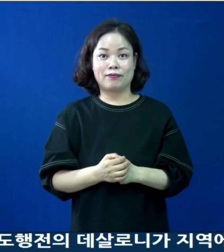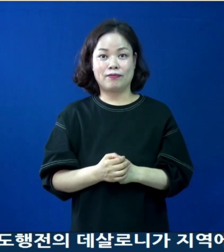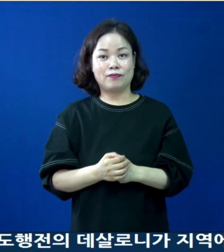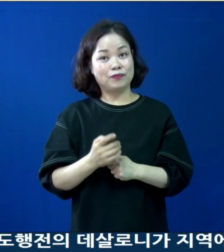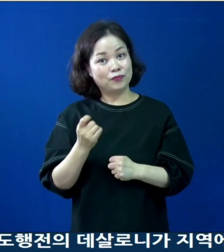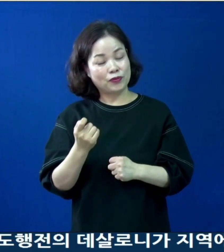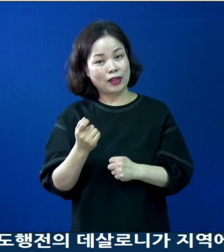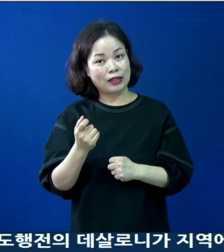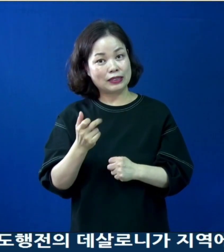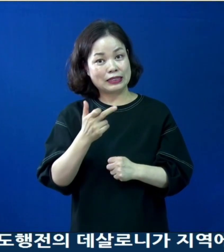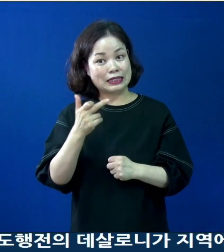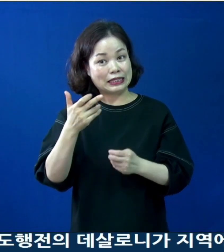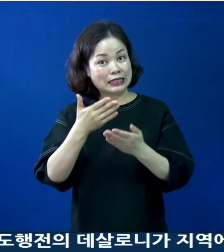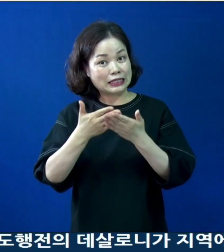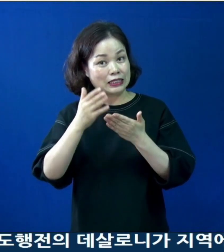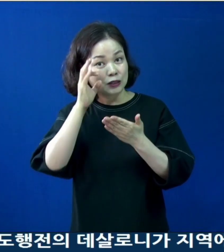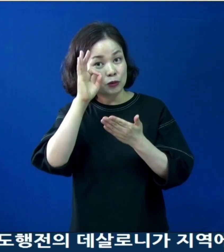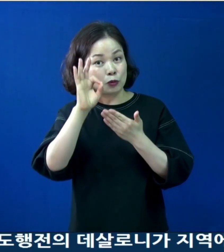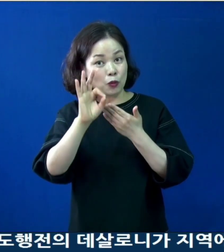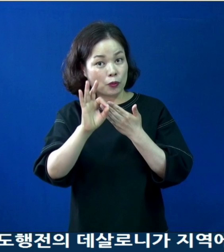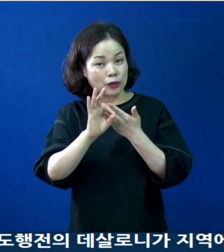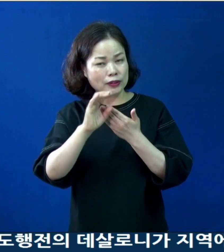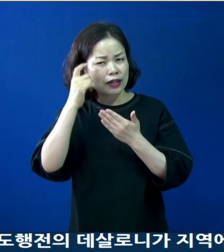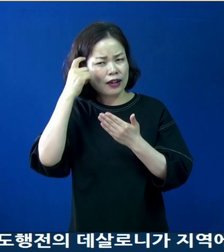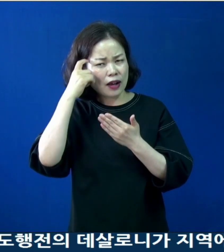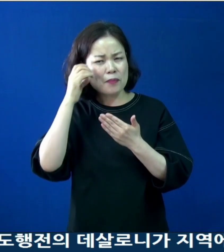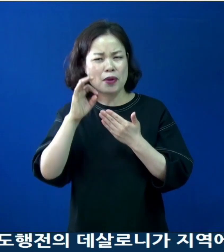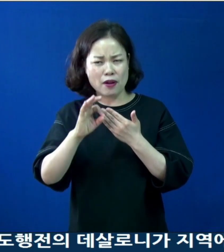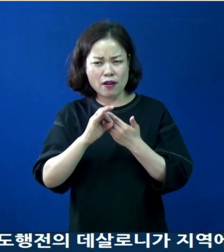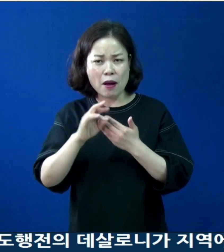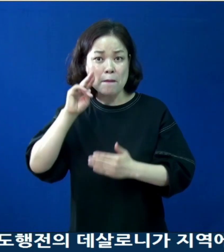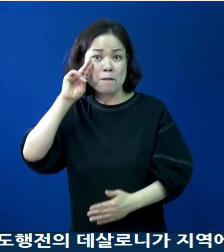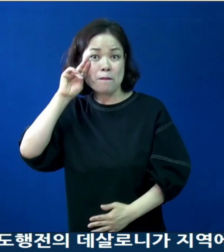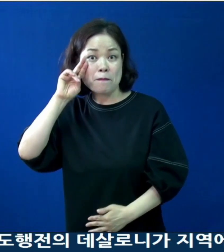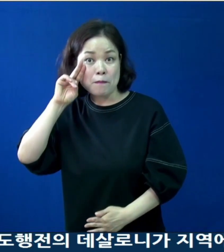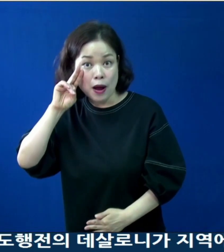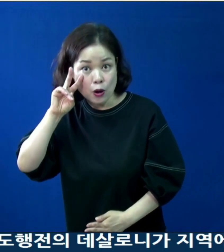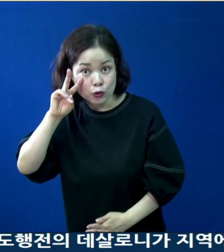좀 더 이제 큰 그림으로 보게 되면 바울이